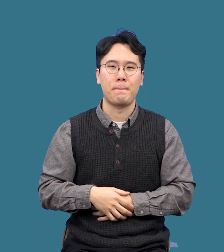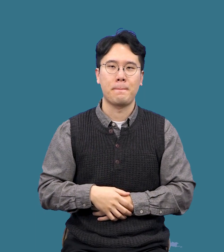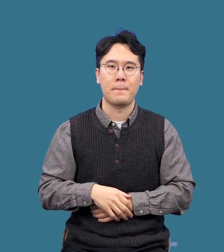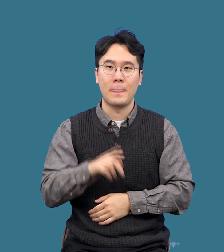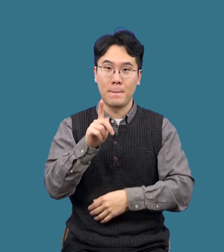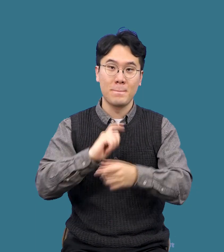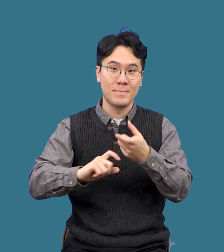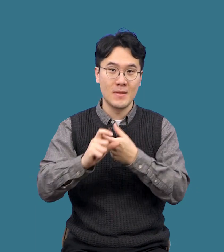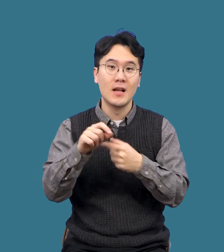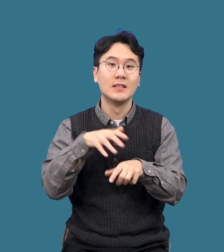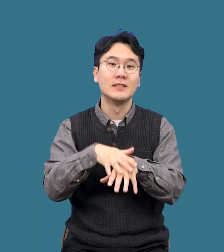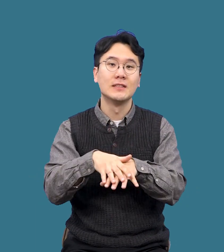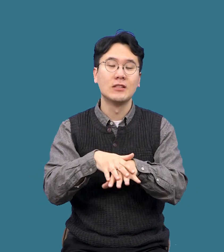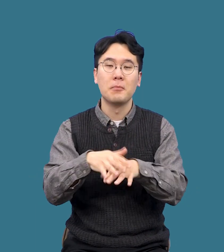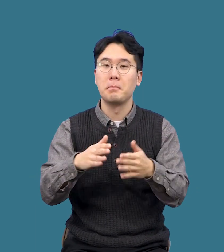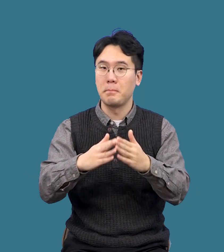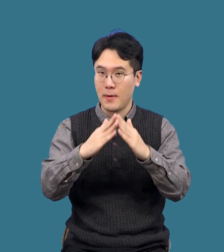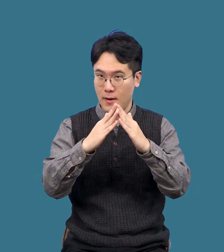배치도를 보여주세요.